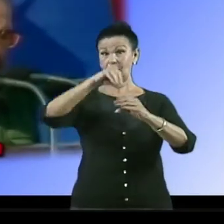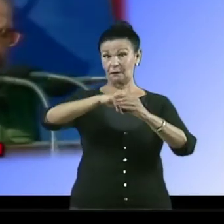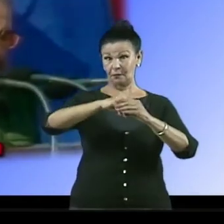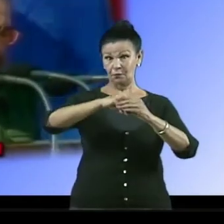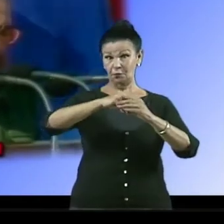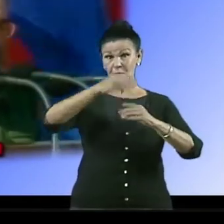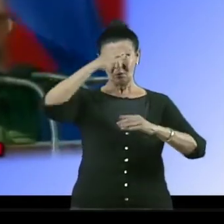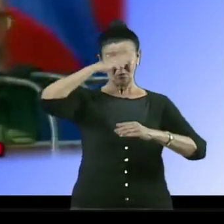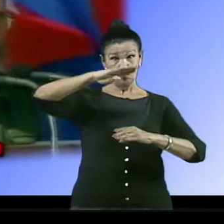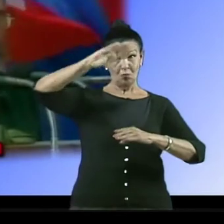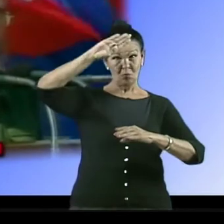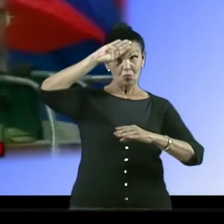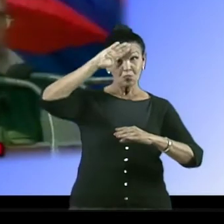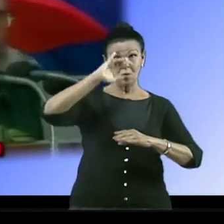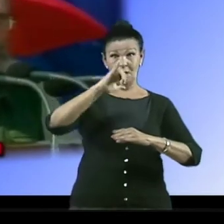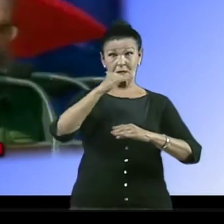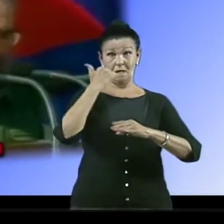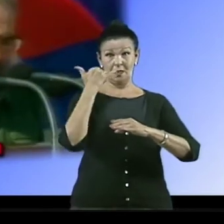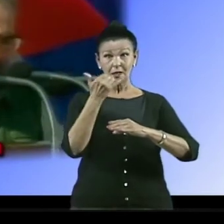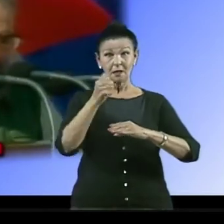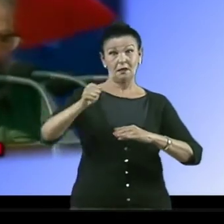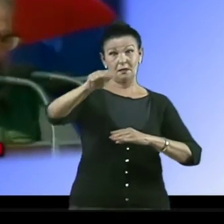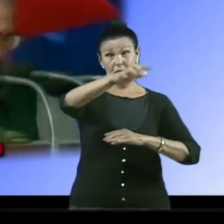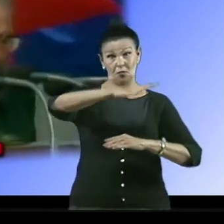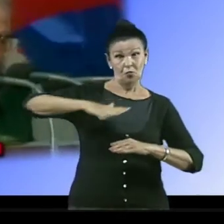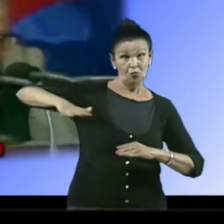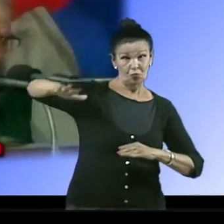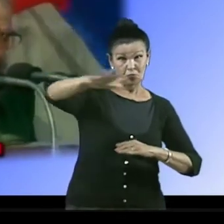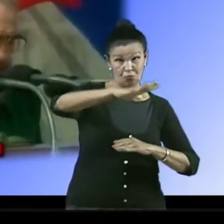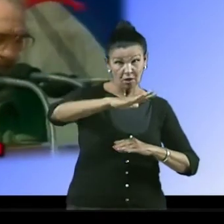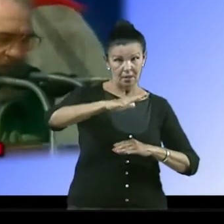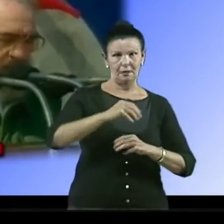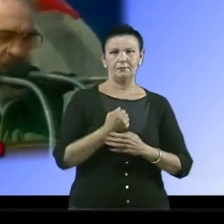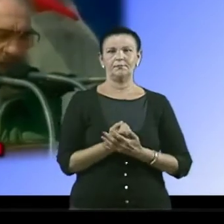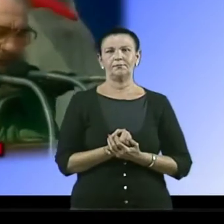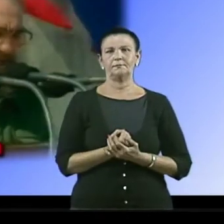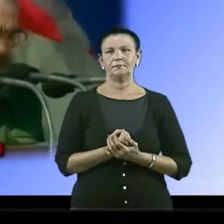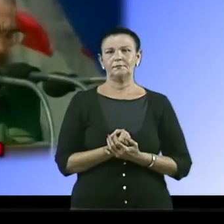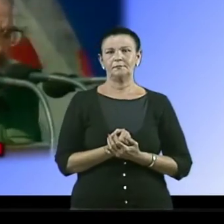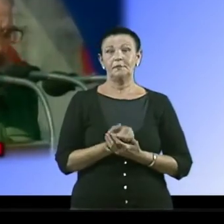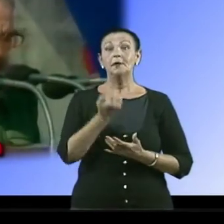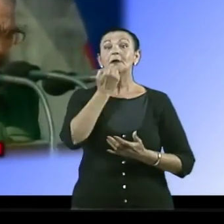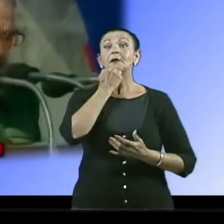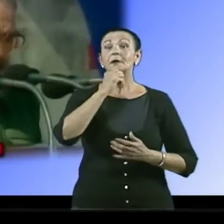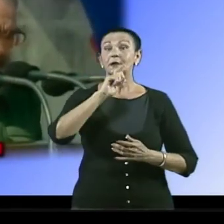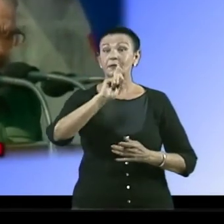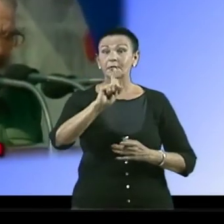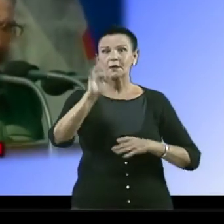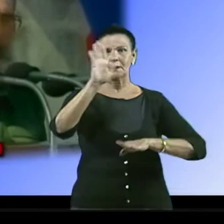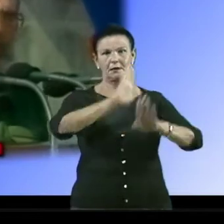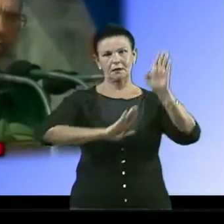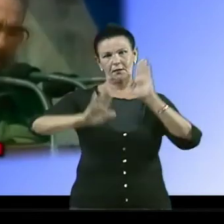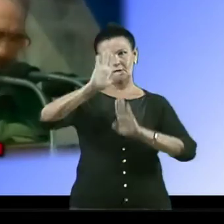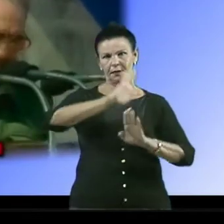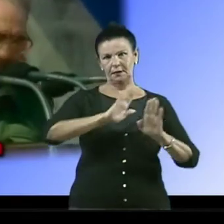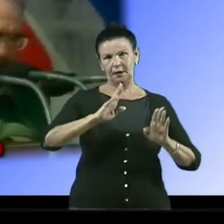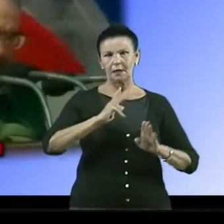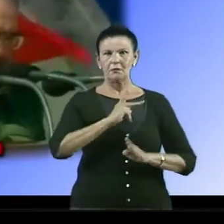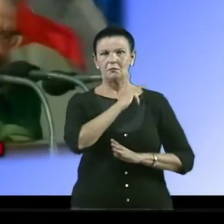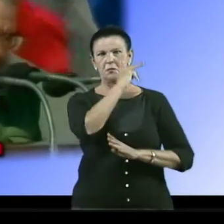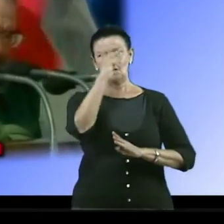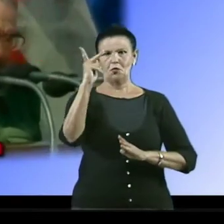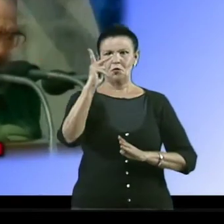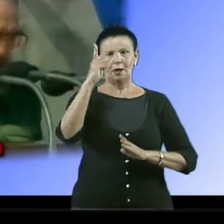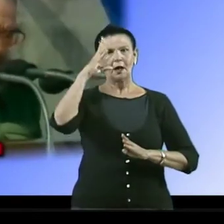fuera del ámbito social y nacional. Es defender valores en los que se